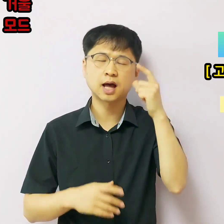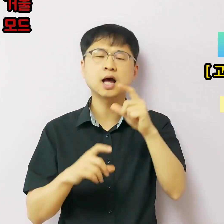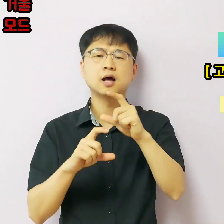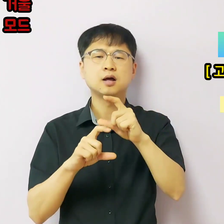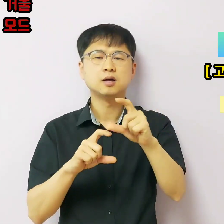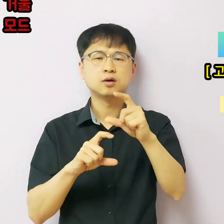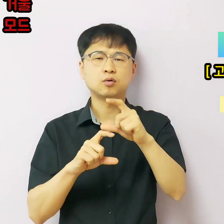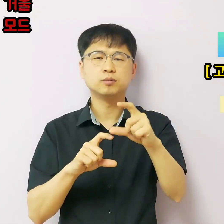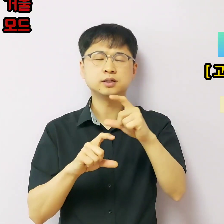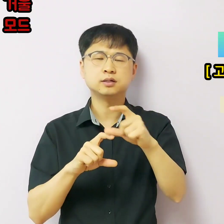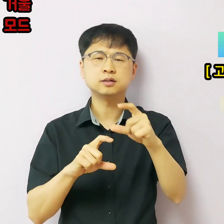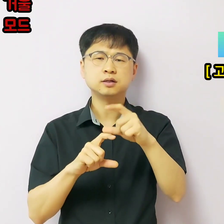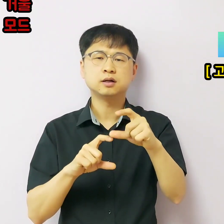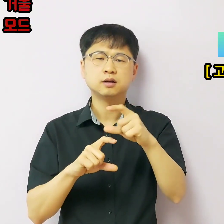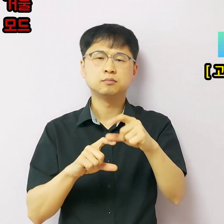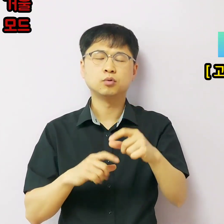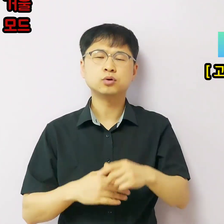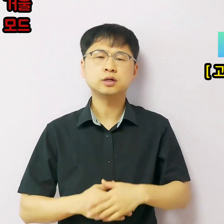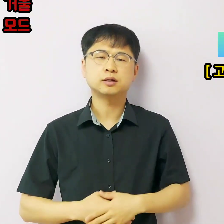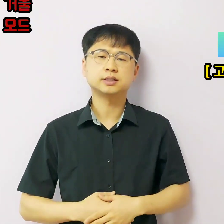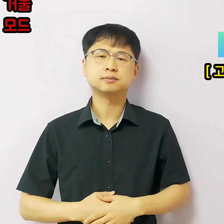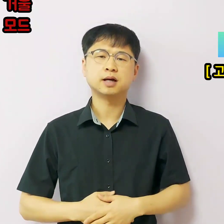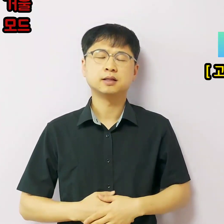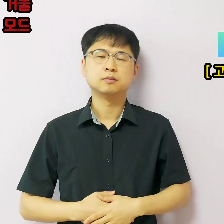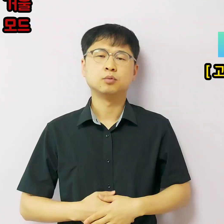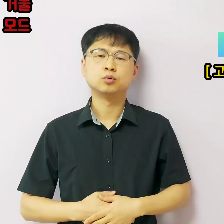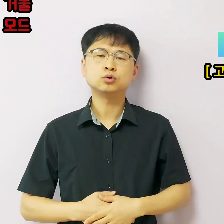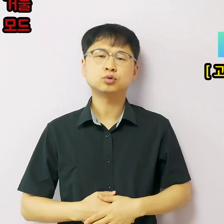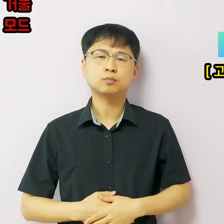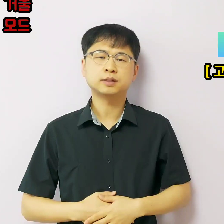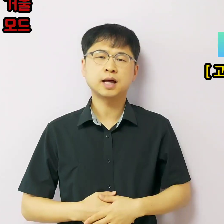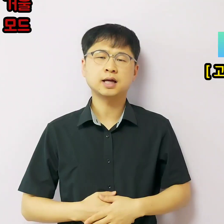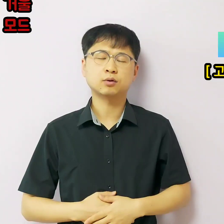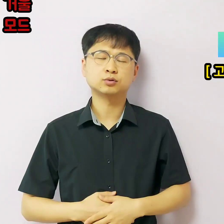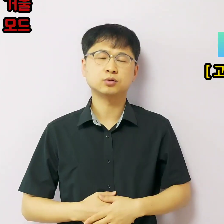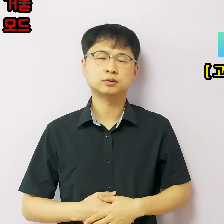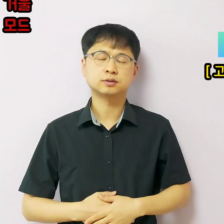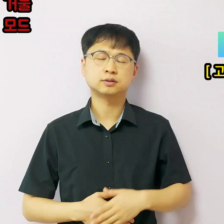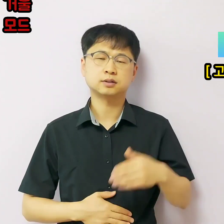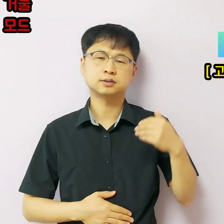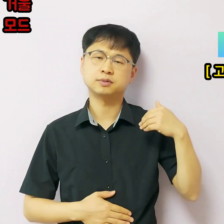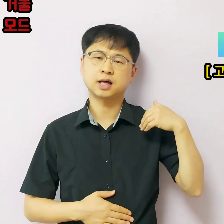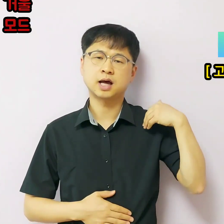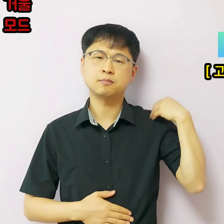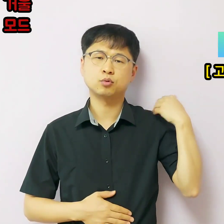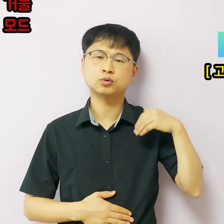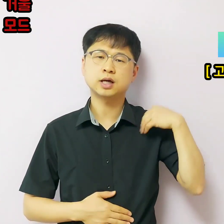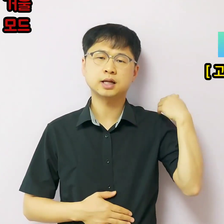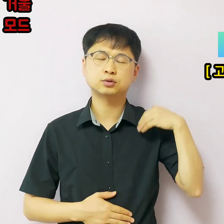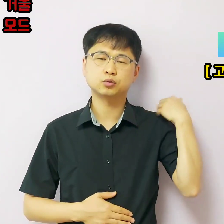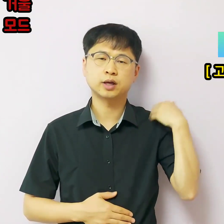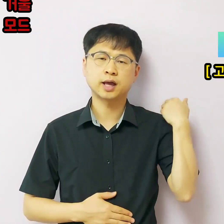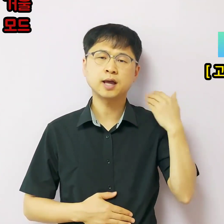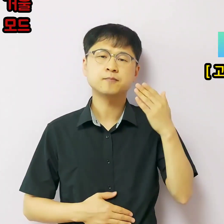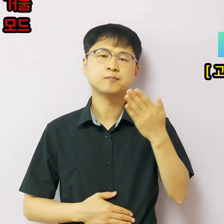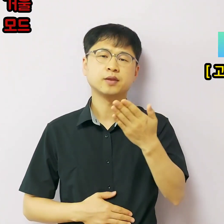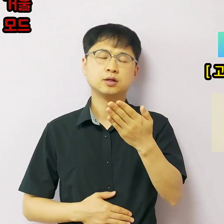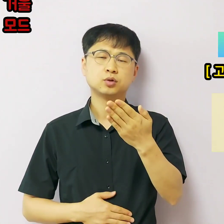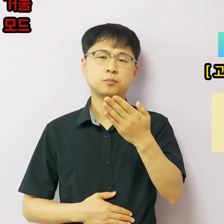고민입니다. 고민을 모를 리였겠지만 모를 수 없다 라고 썼습니다. 모르다 라는 수에